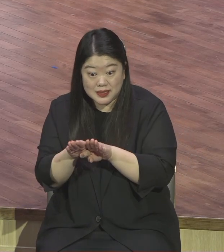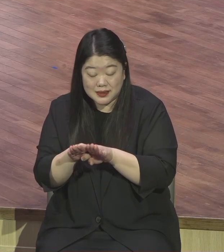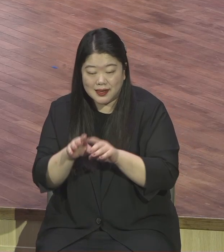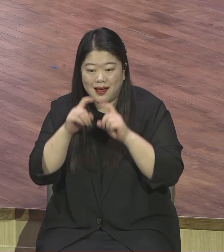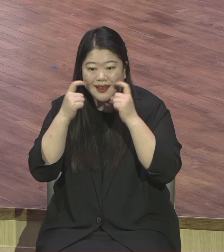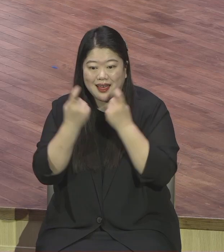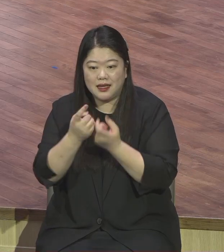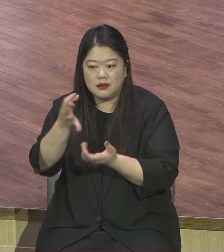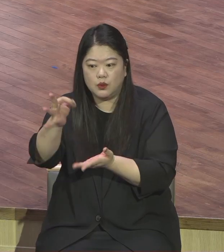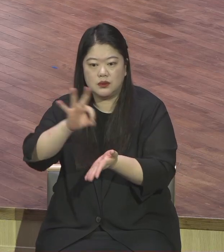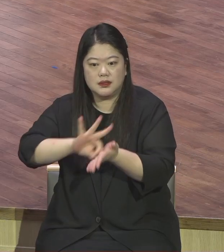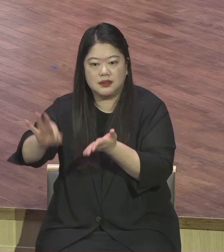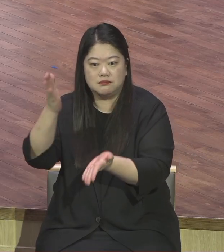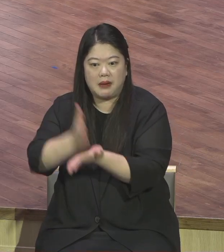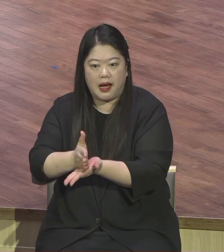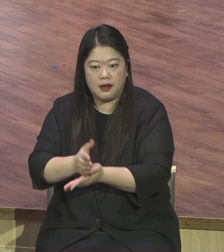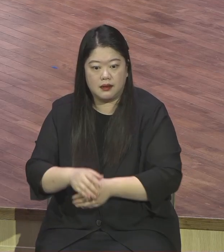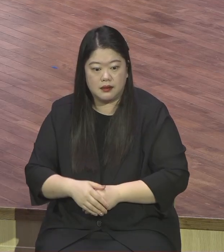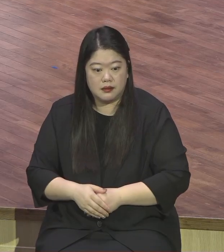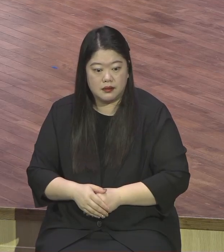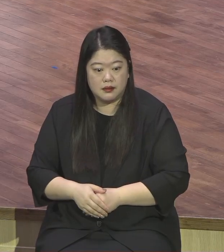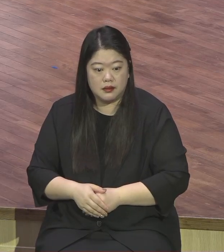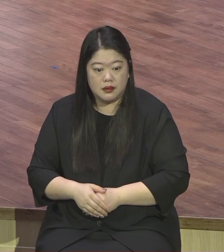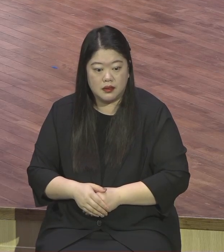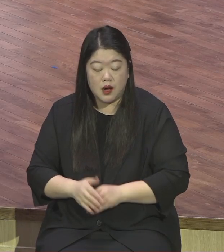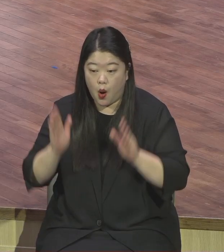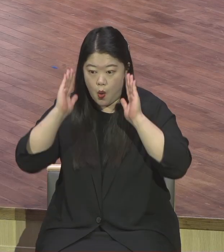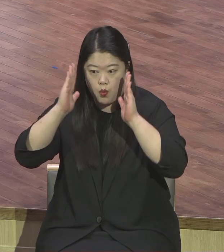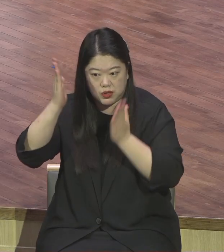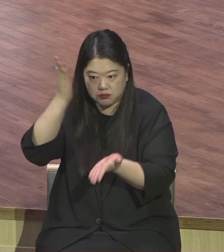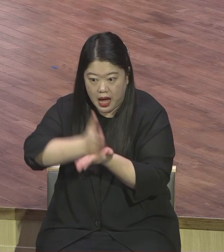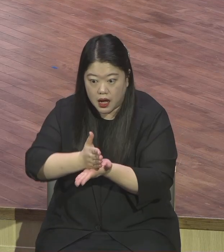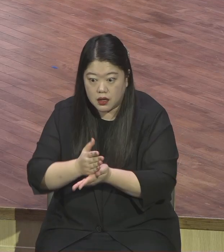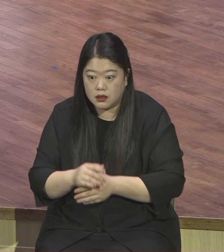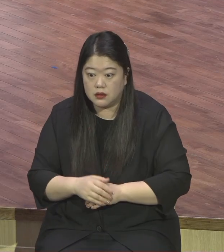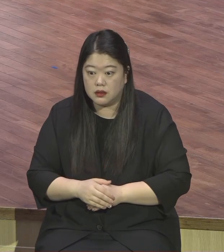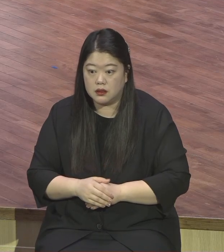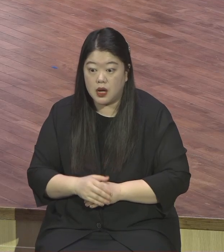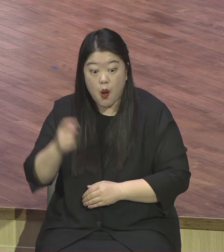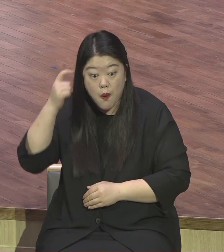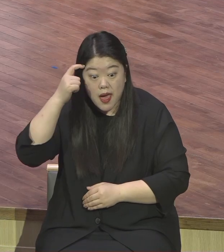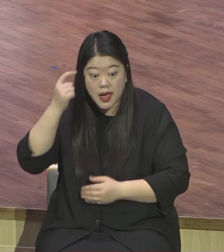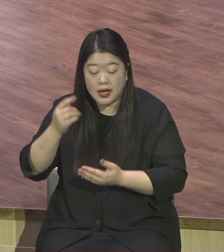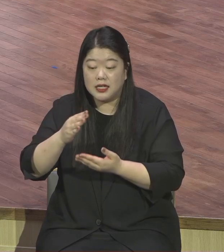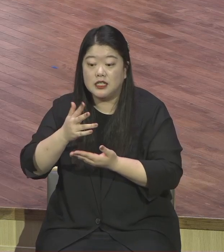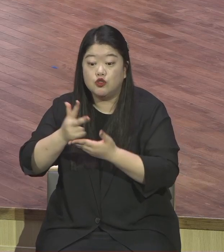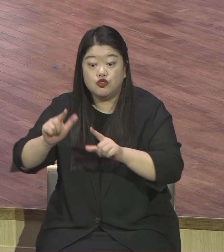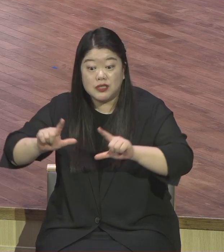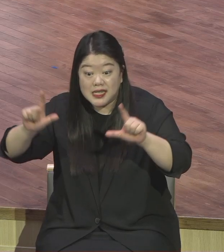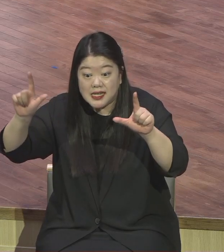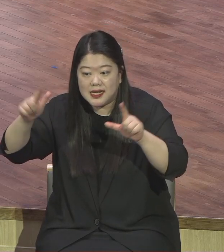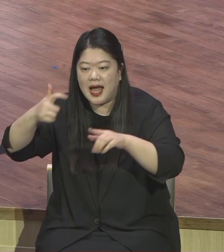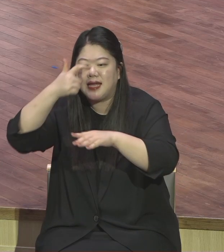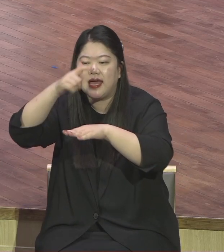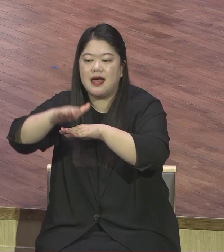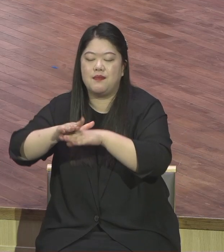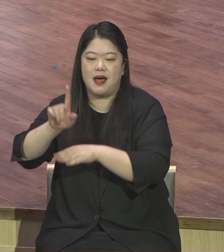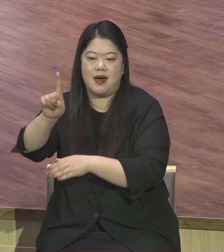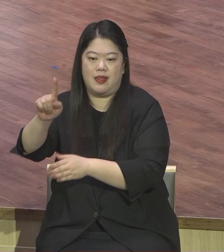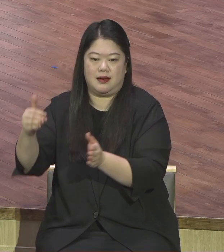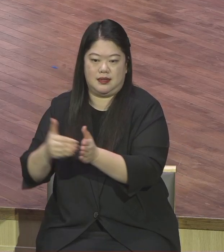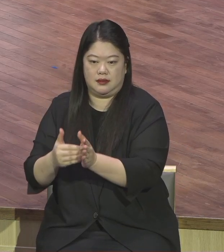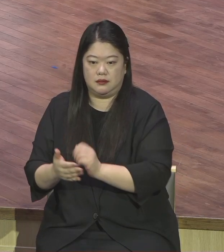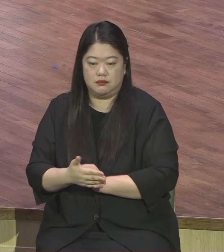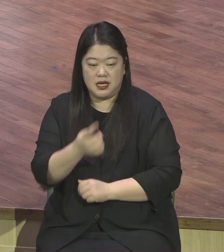적사하는 줄 알았어요. 주일날 공부도 못해. 주일날은 예배만 드려야 돼.